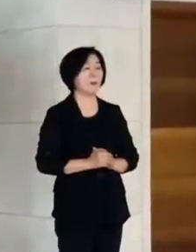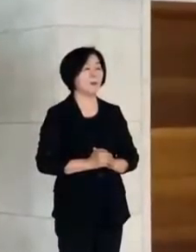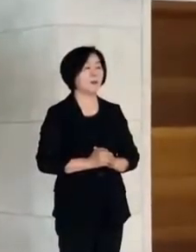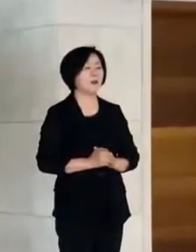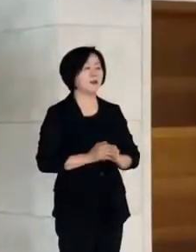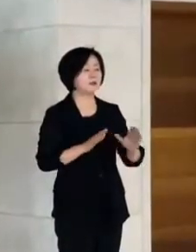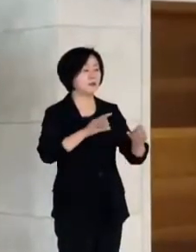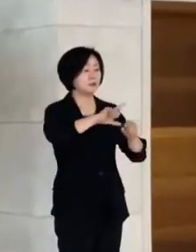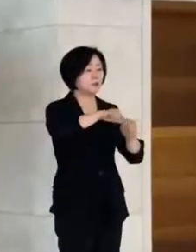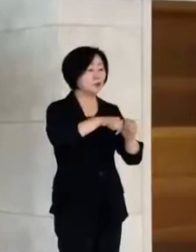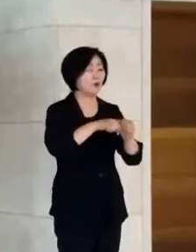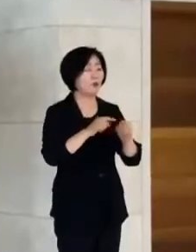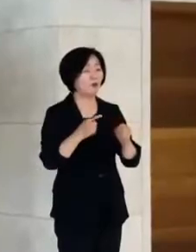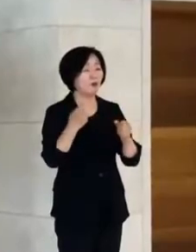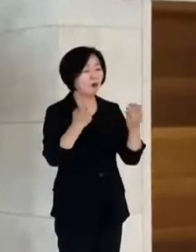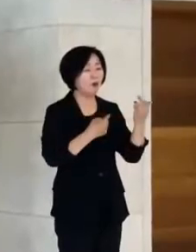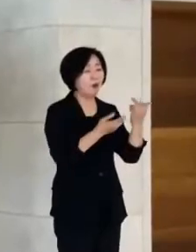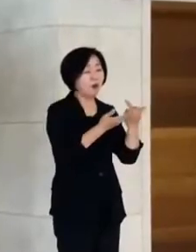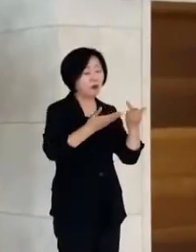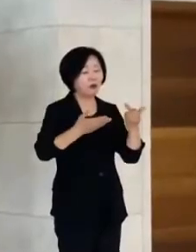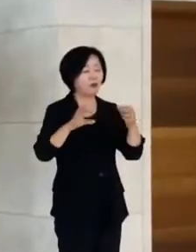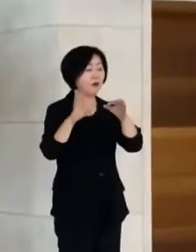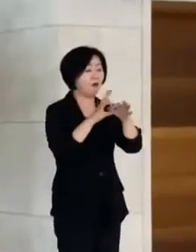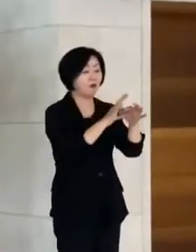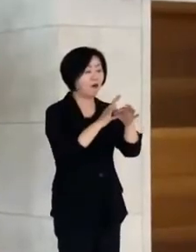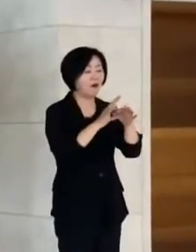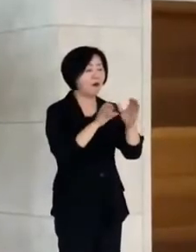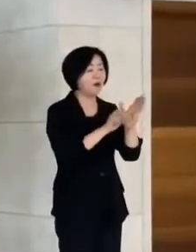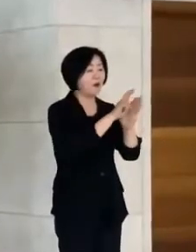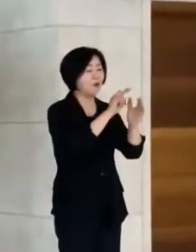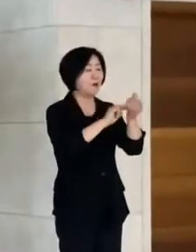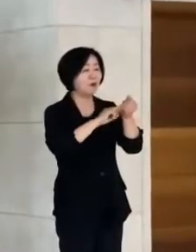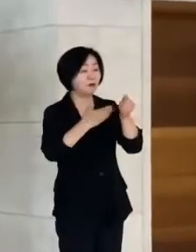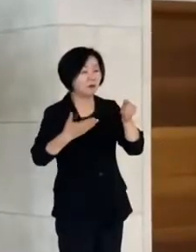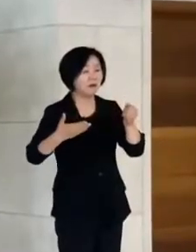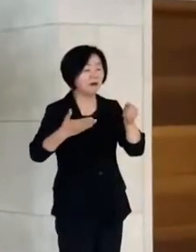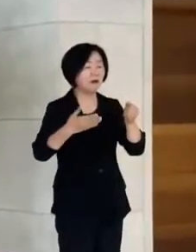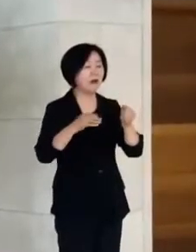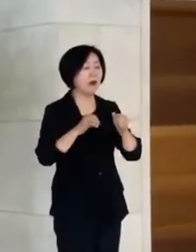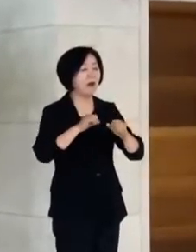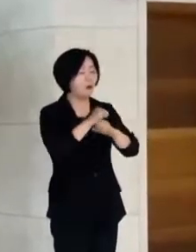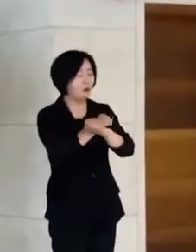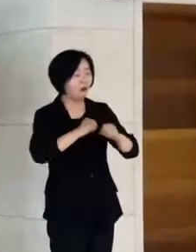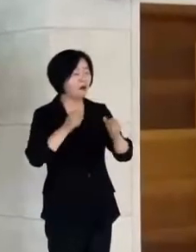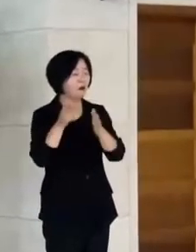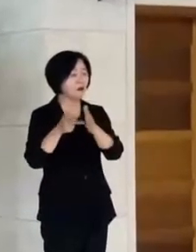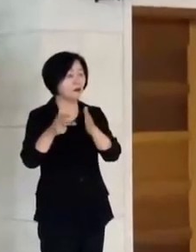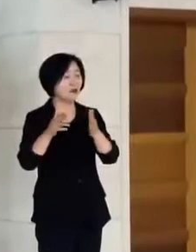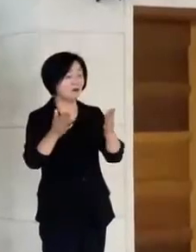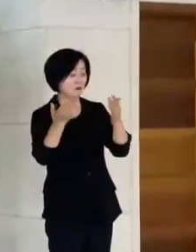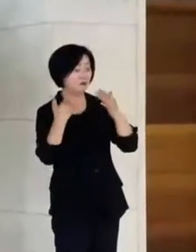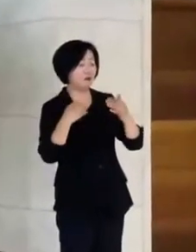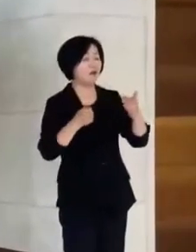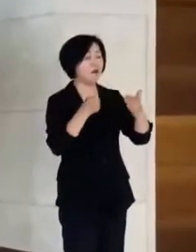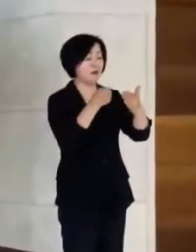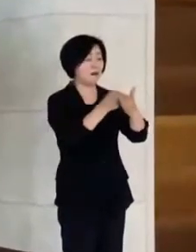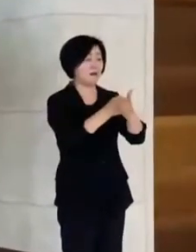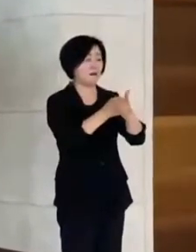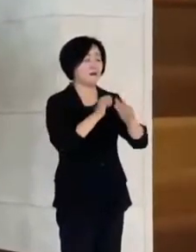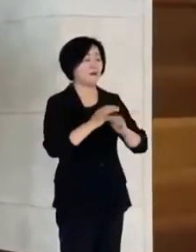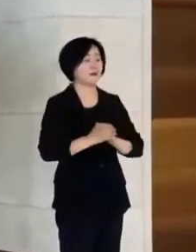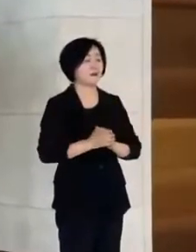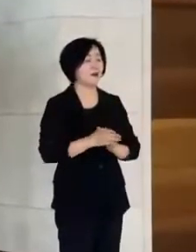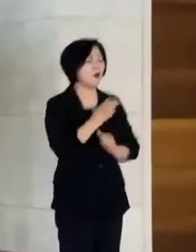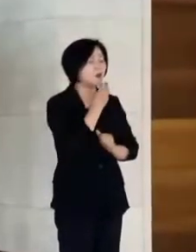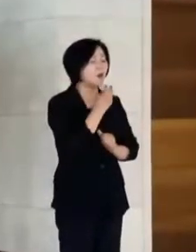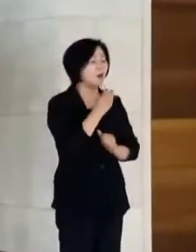이제 수도권과 영서 대륙을 연결하는 용문 홍천간 광역철도 유치가 확정되면서